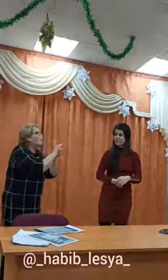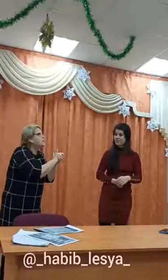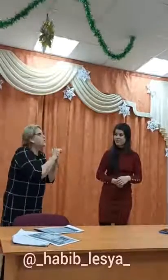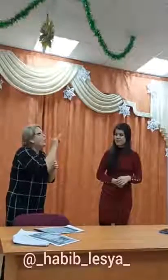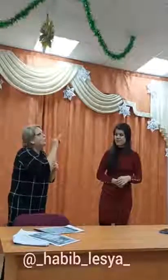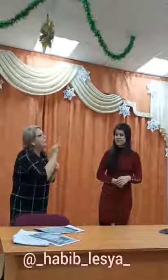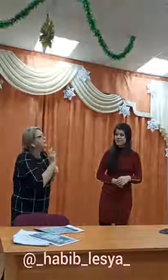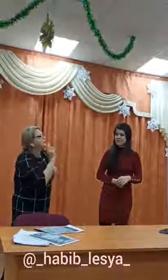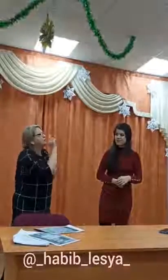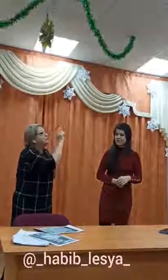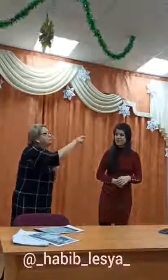комнату куда-то